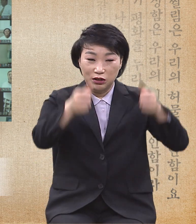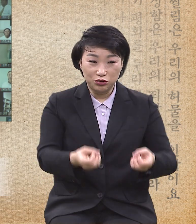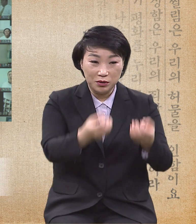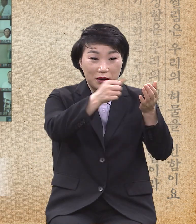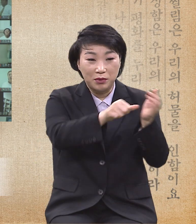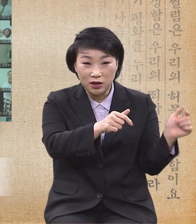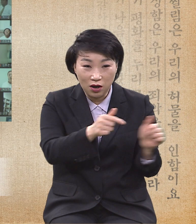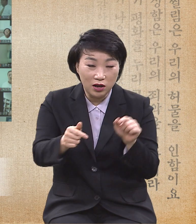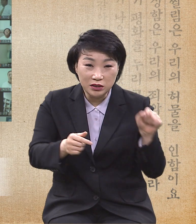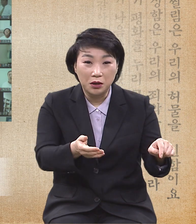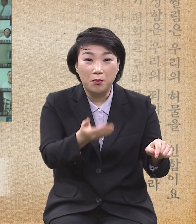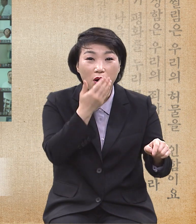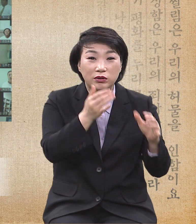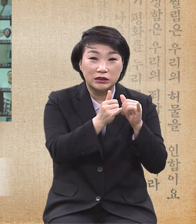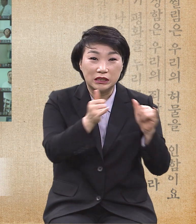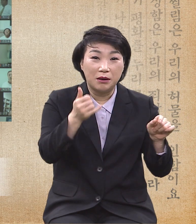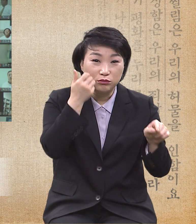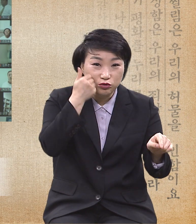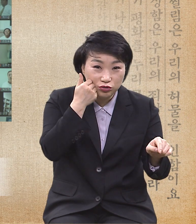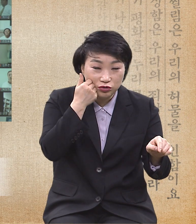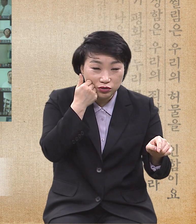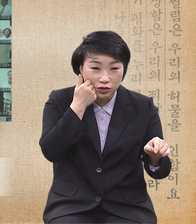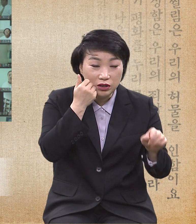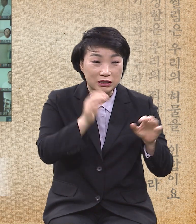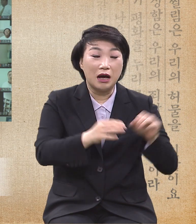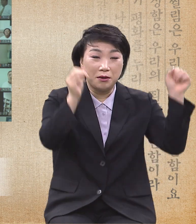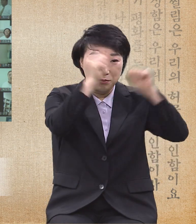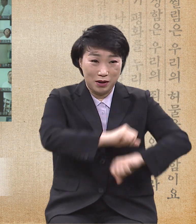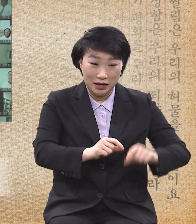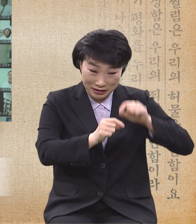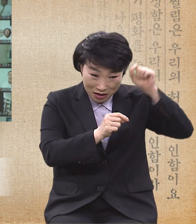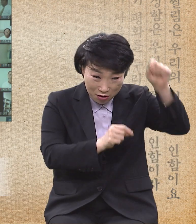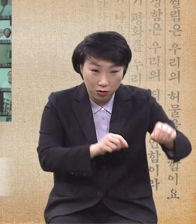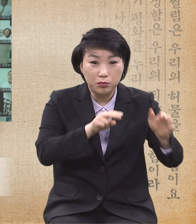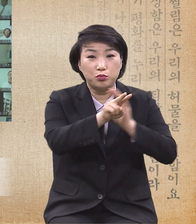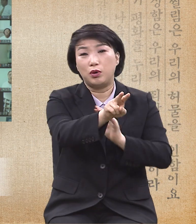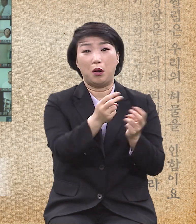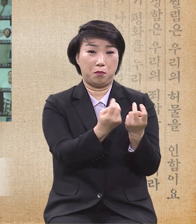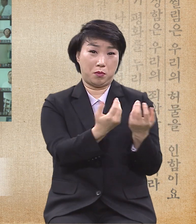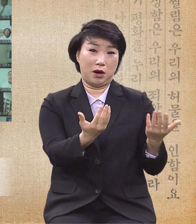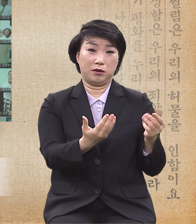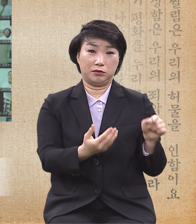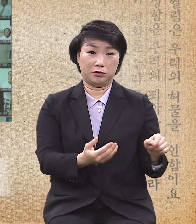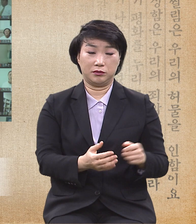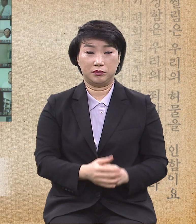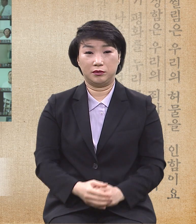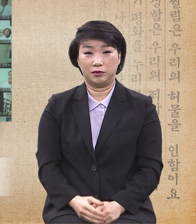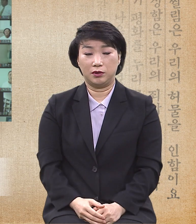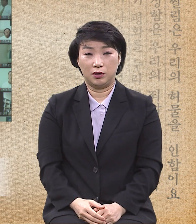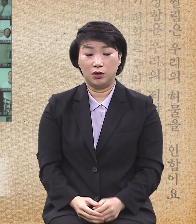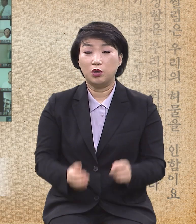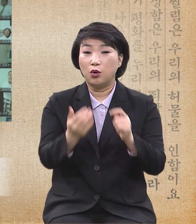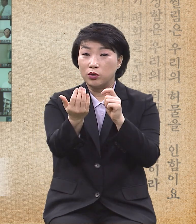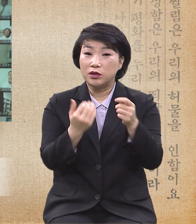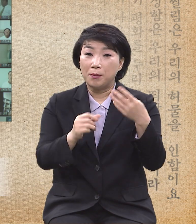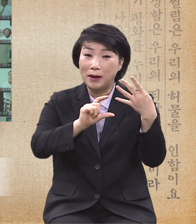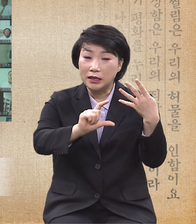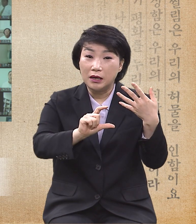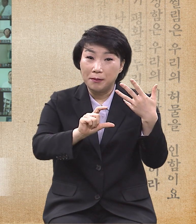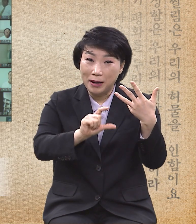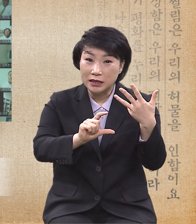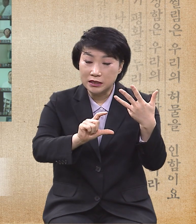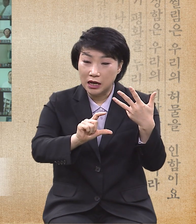제물을 먹는 자들도 영원히 멸망을 피할 수 없다고 가르쳤으니 고린도전서 8장